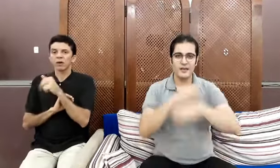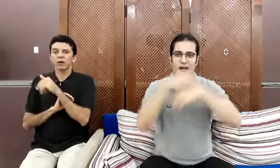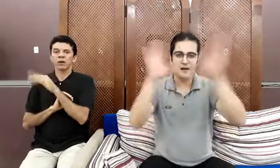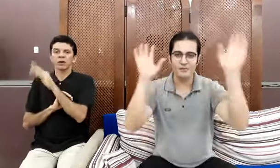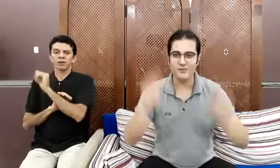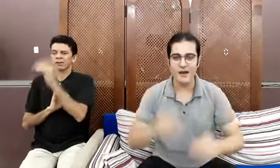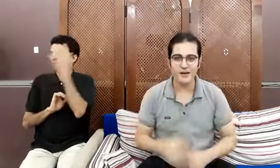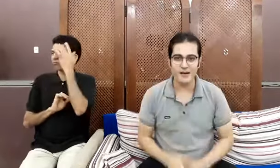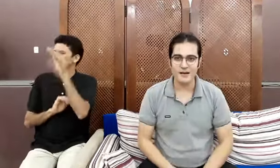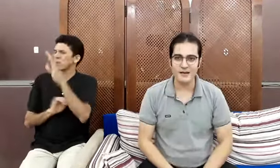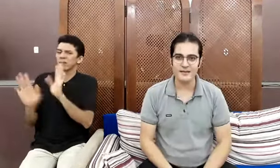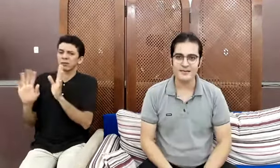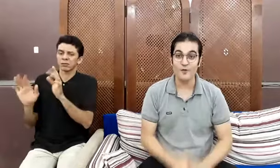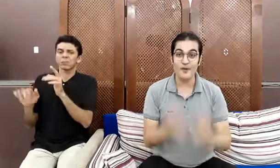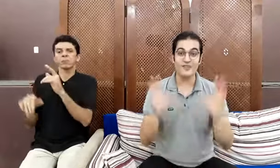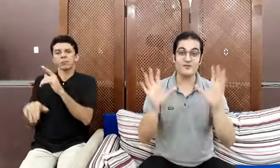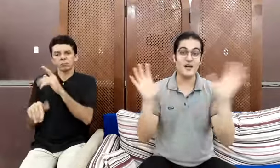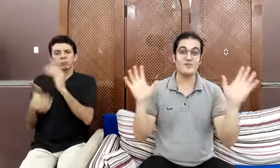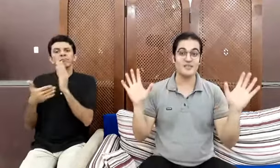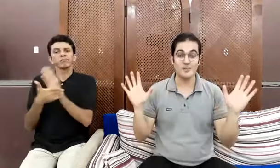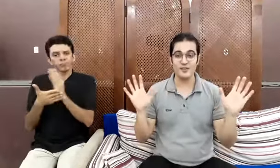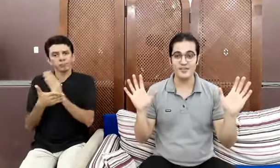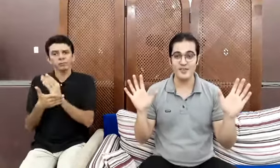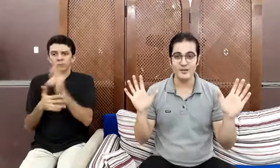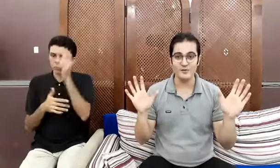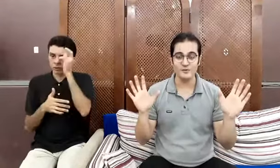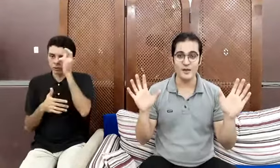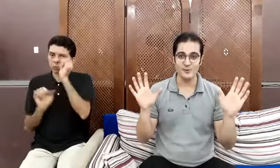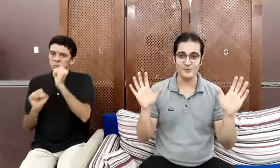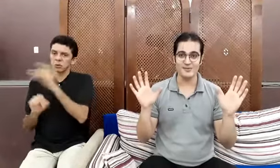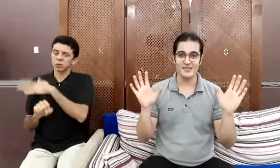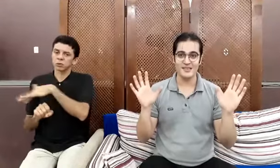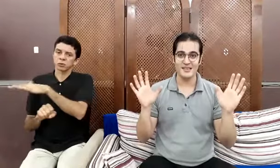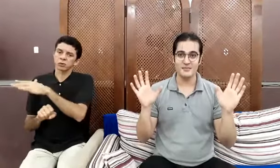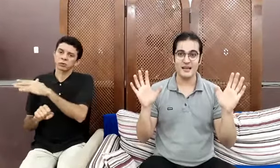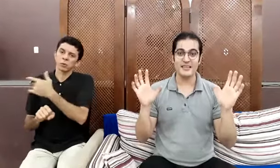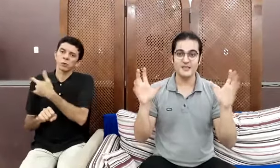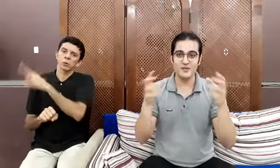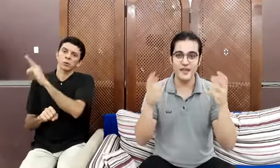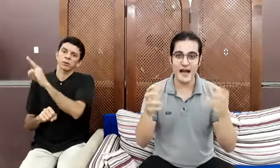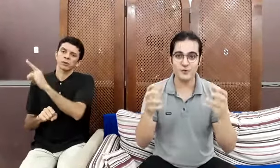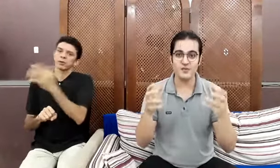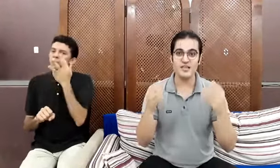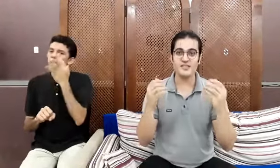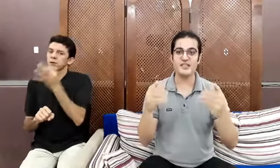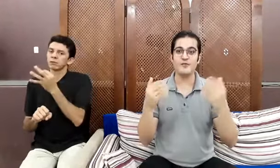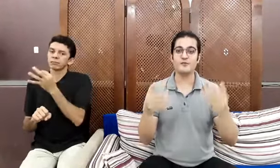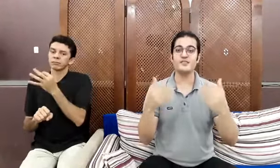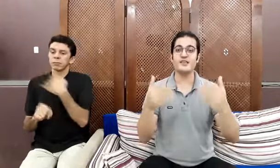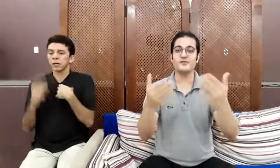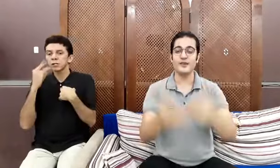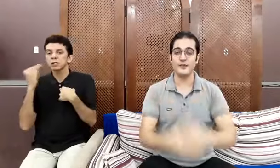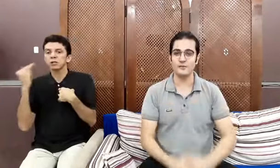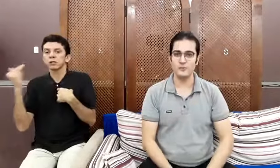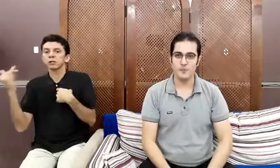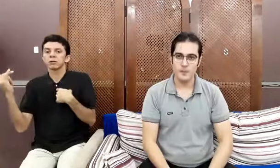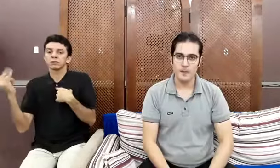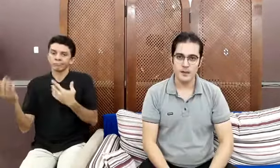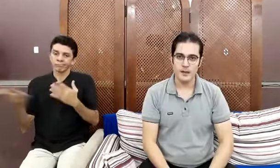sei lá. Talvez o diabo já está providenciando os meios para desviar os que já estavam se